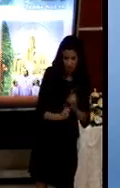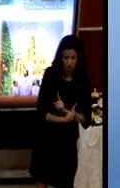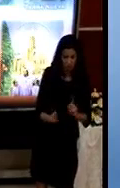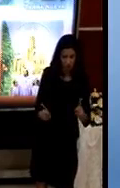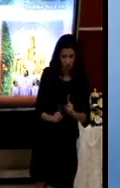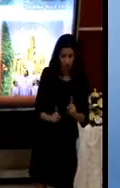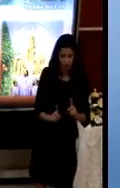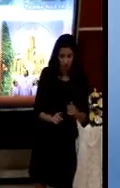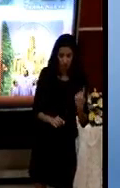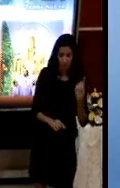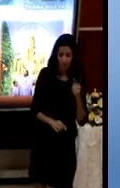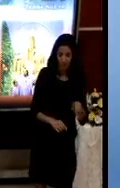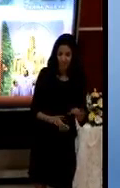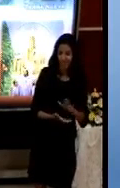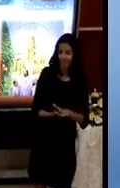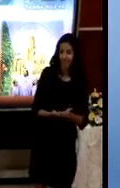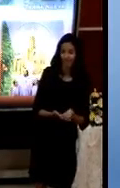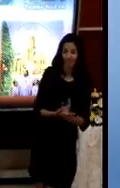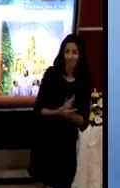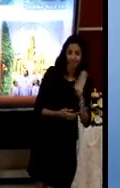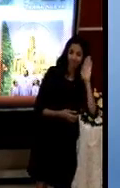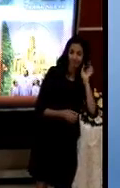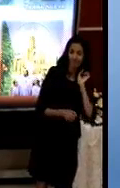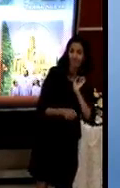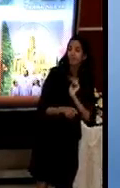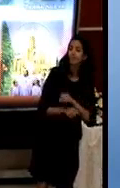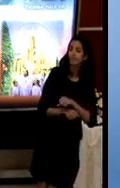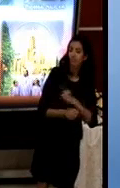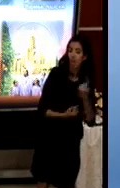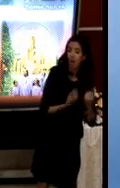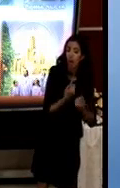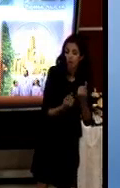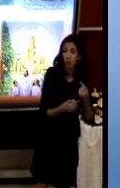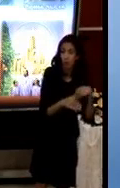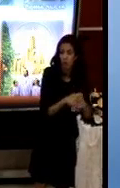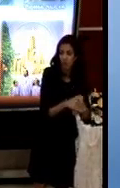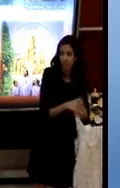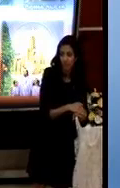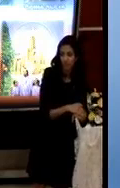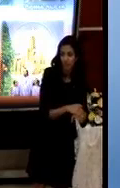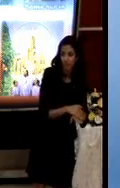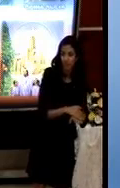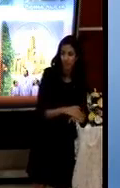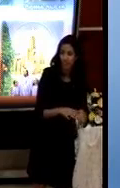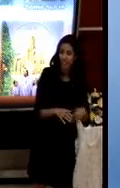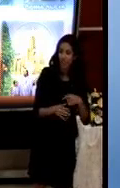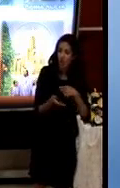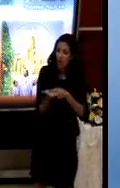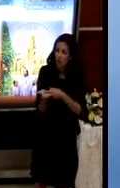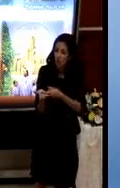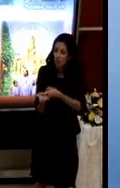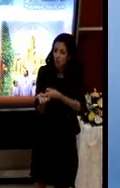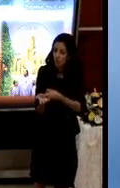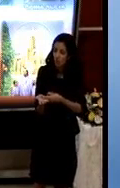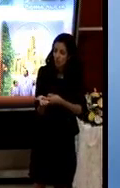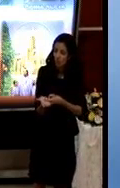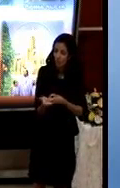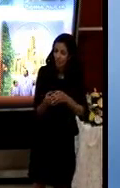Moisés, sino que algunos dejaron de ello para otro día, y crió gusanos, y